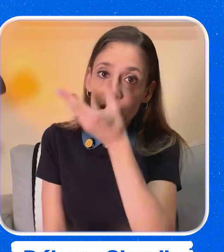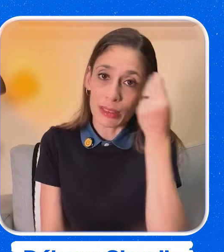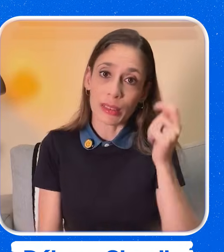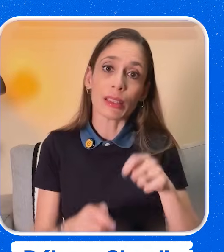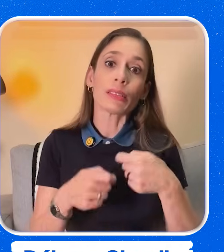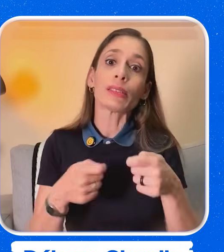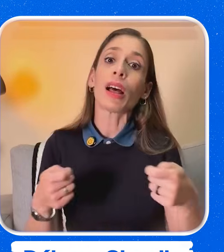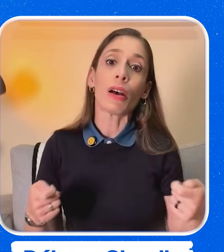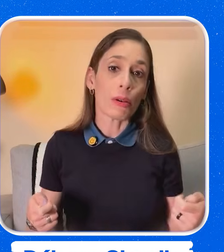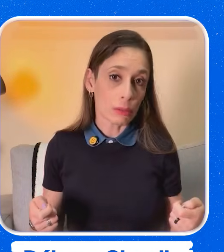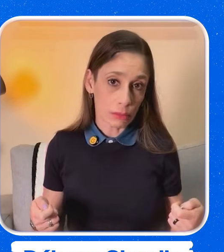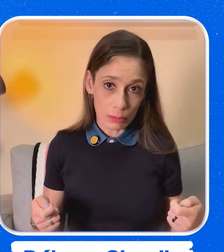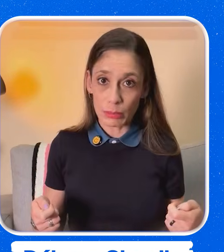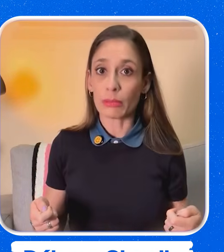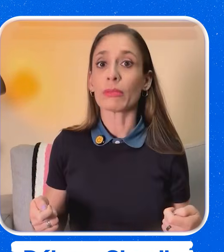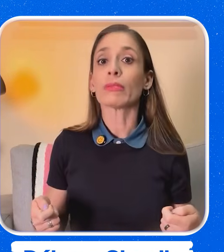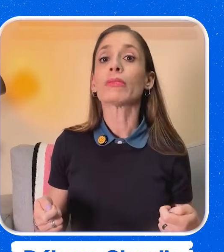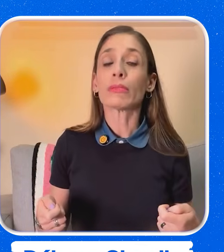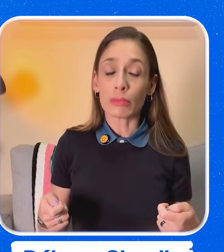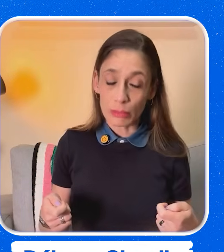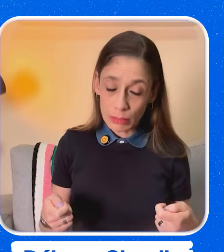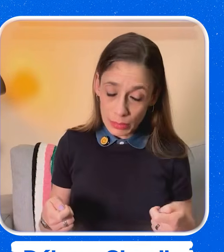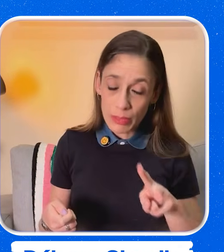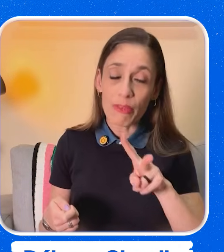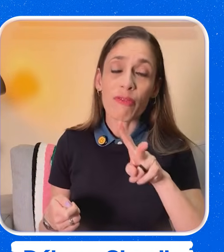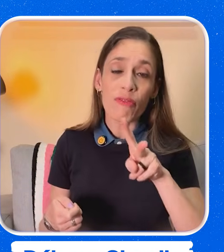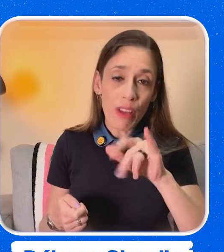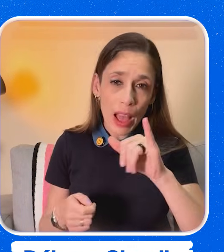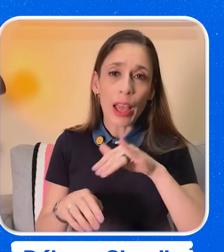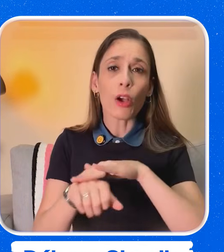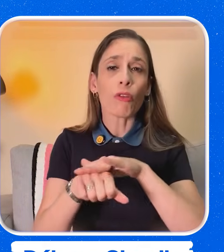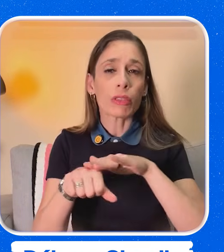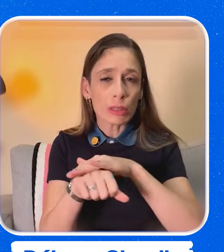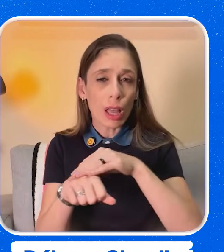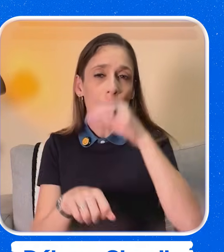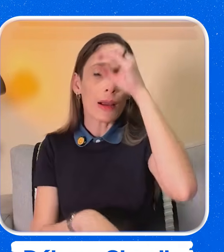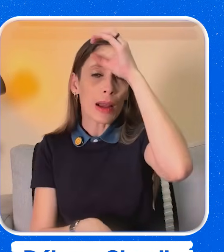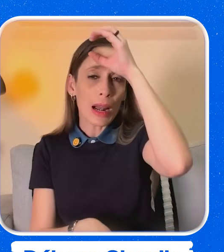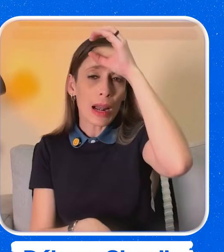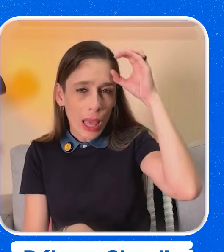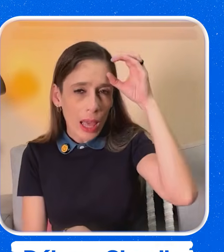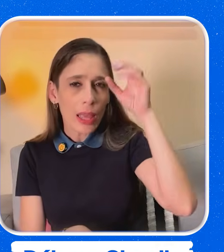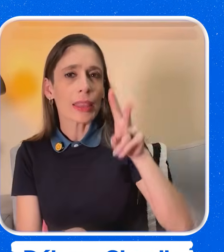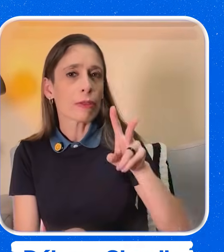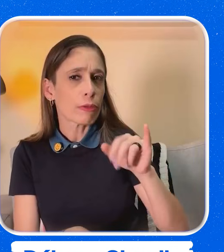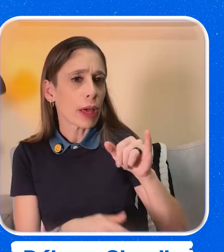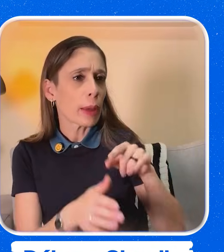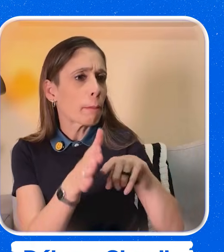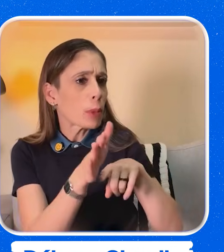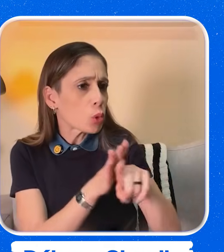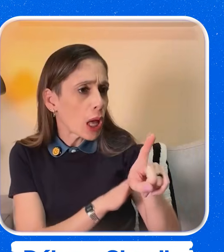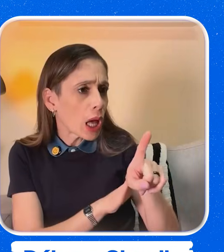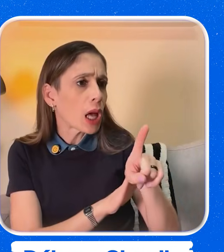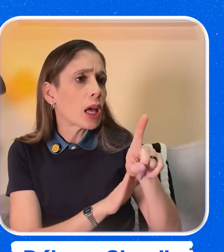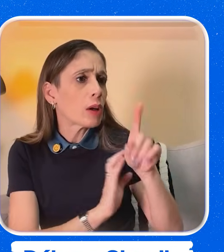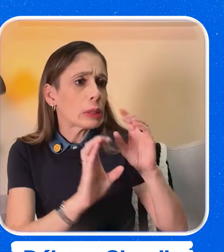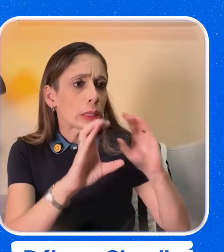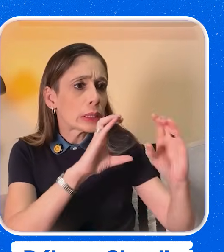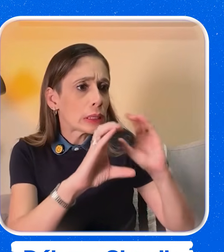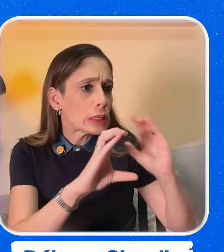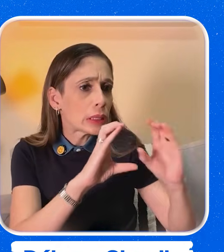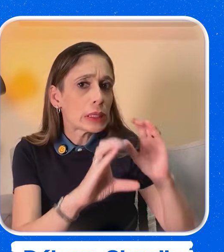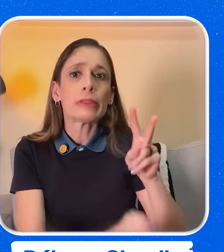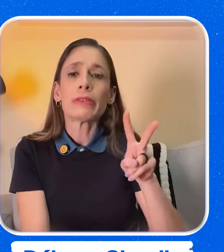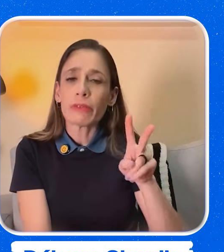não, tá tudo bem. Você vai conversar com o cliente, você vai perguntar para ele, você vai dar um jeito de falar com ele, e ele